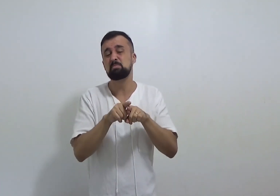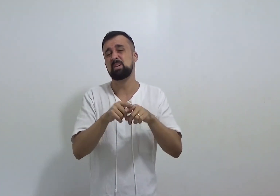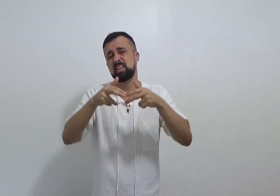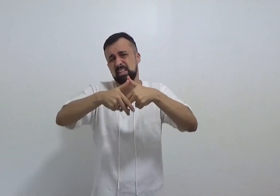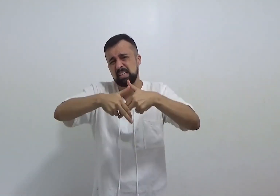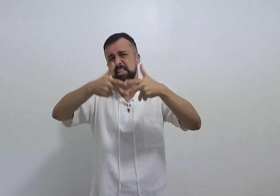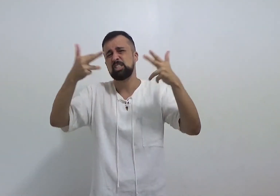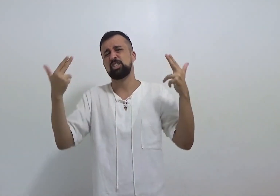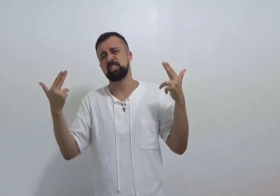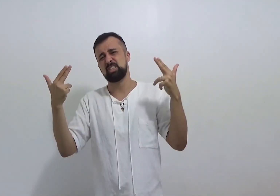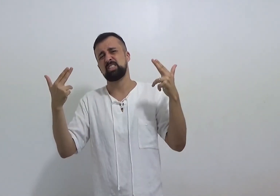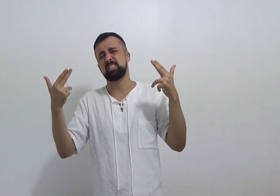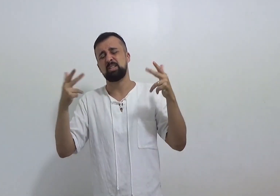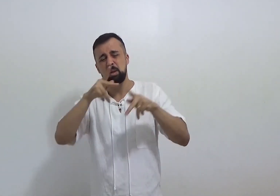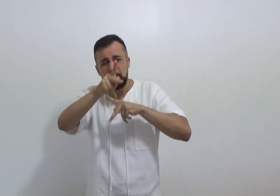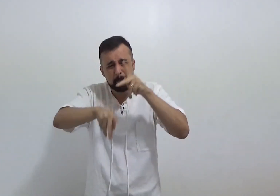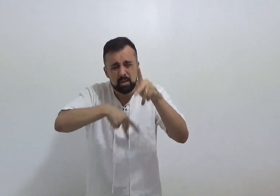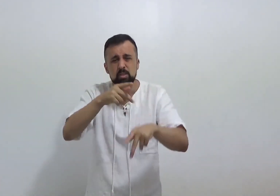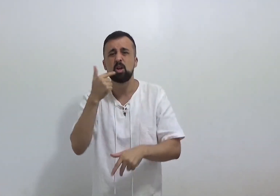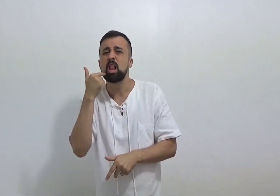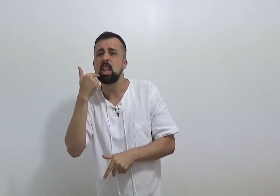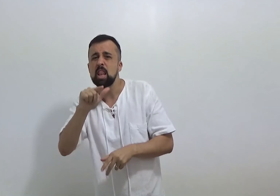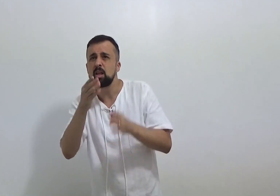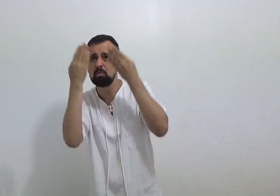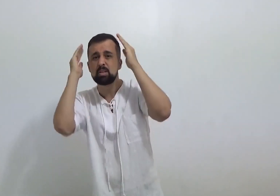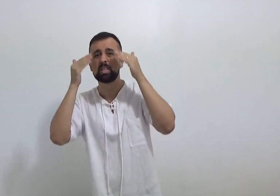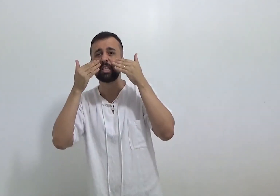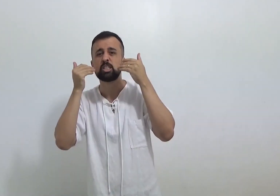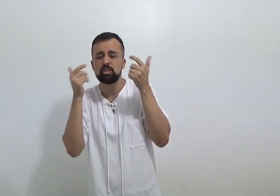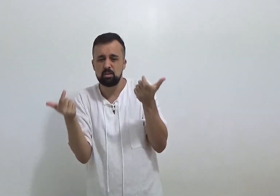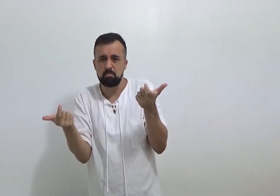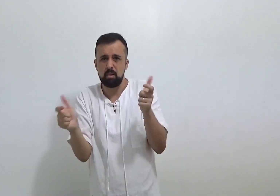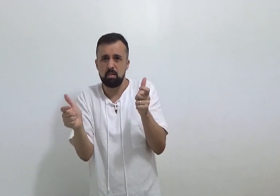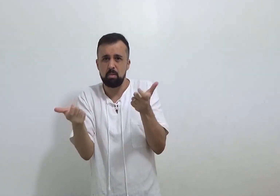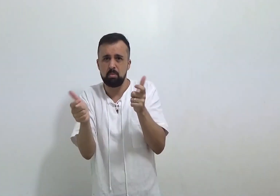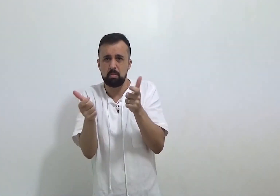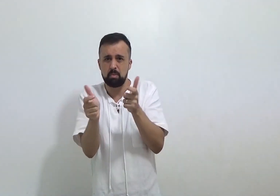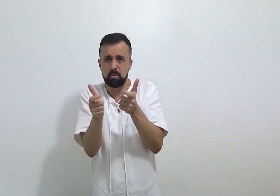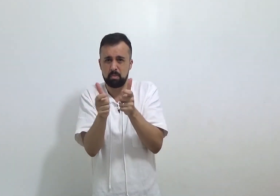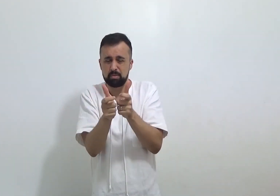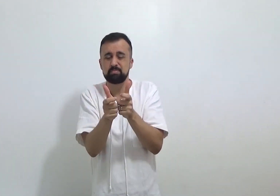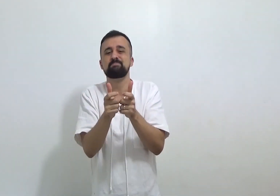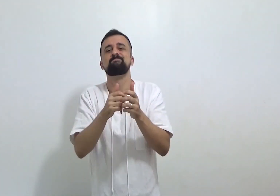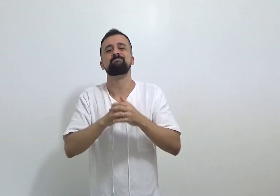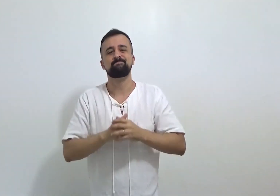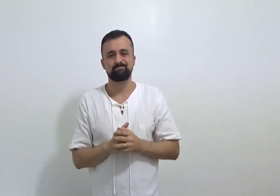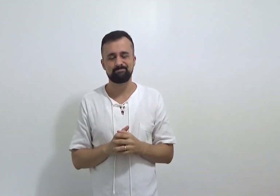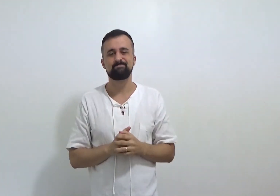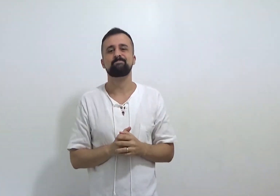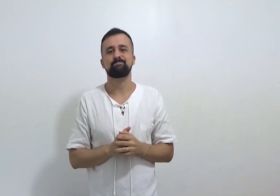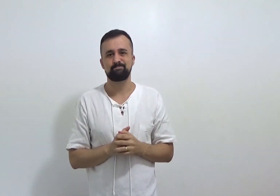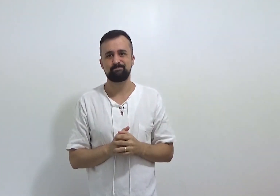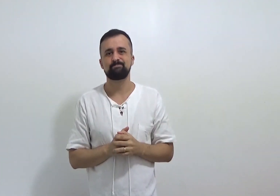sofrido para eles e como houve uma redução absurda das etnias e das línguas